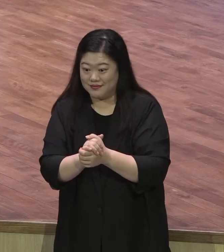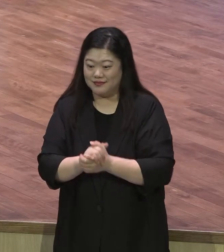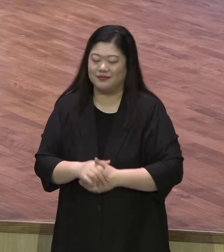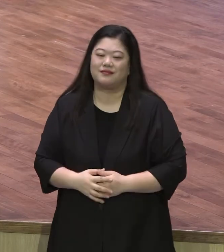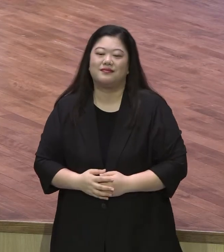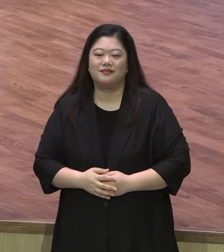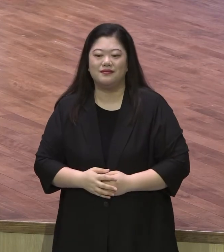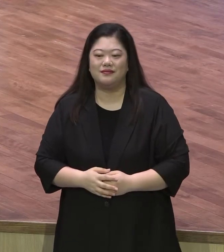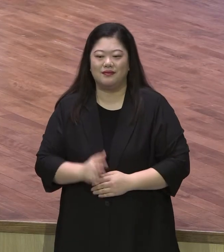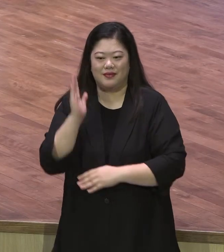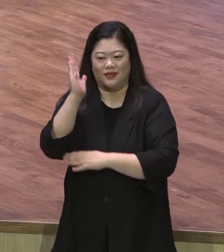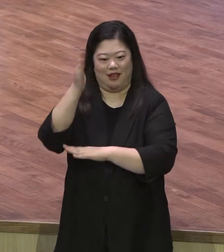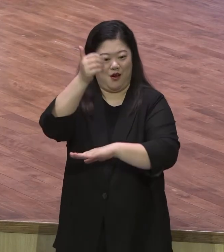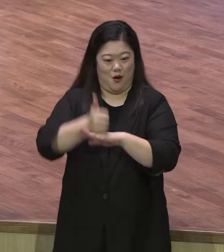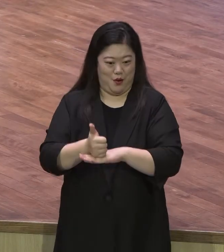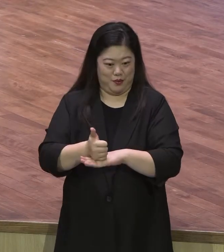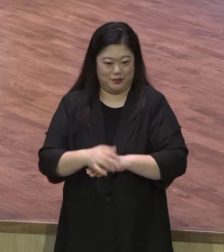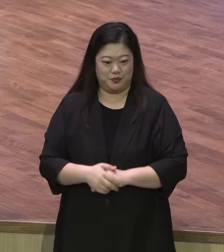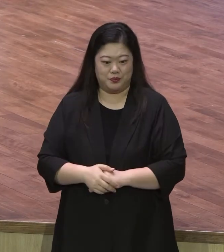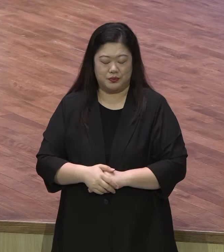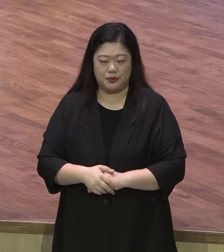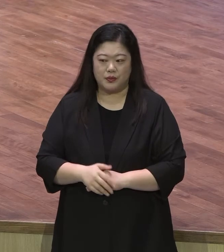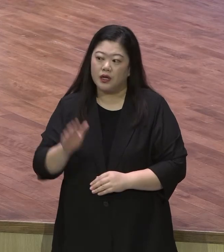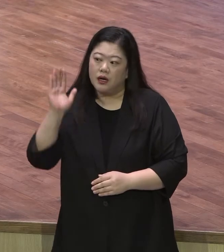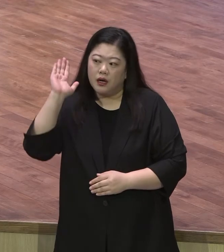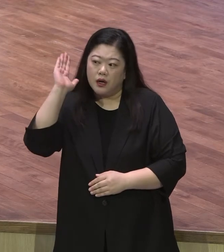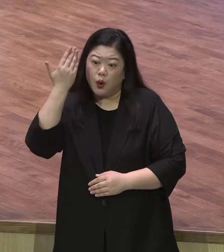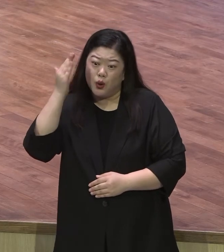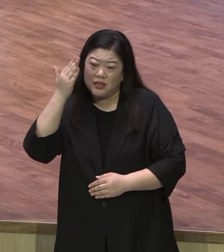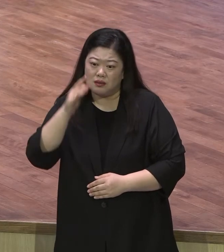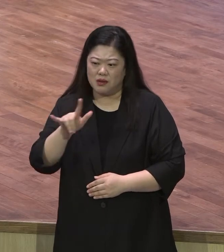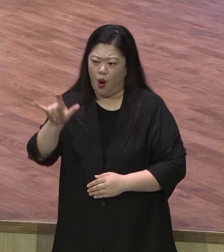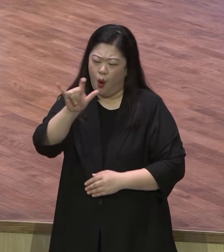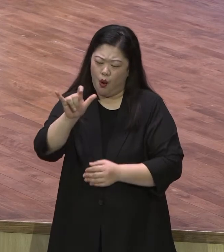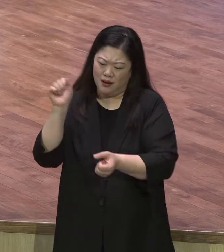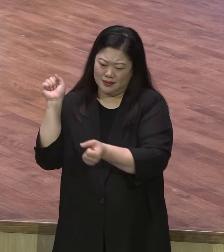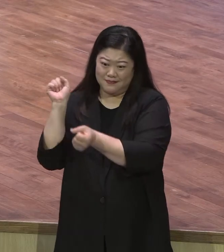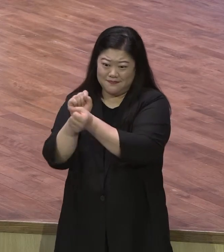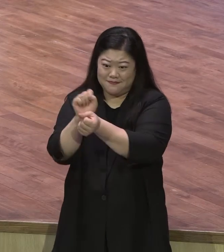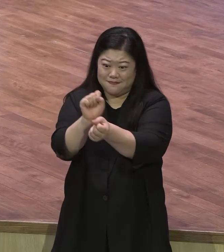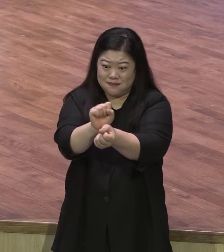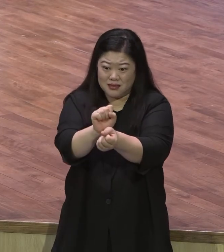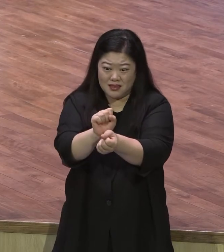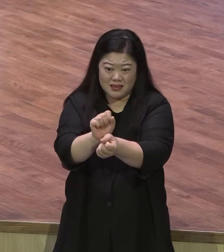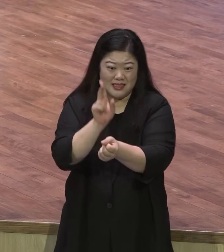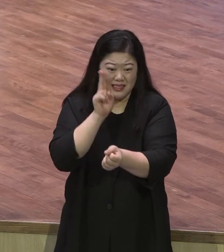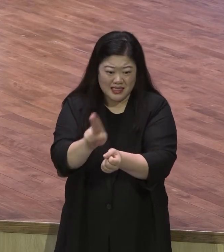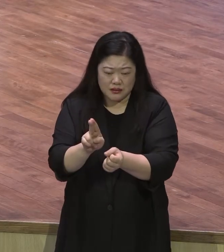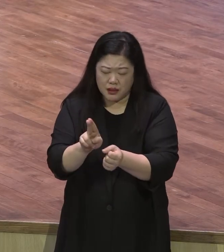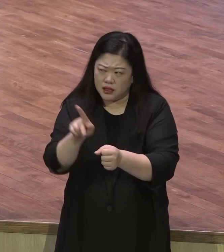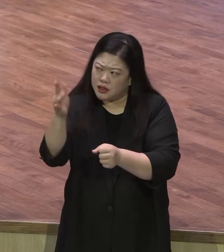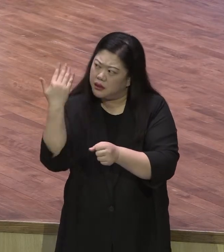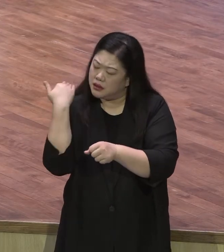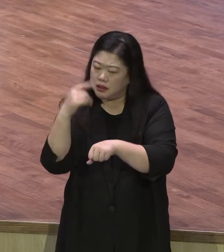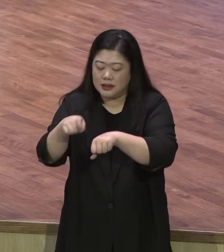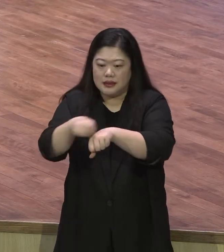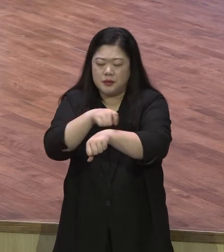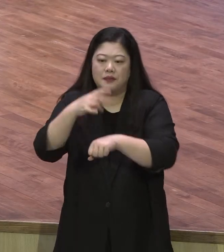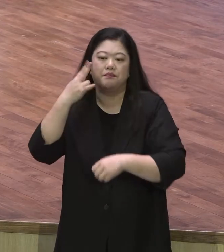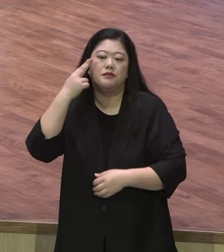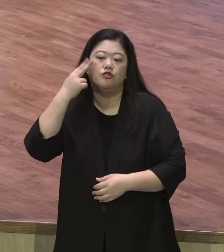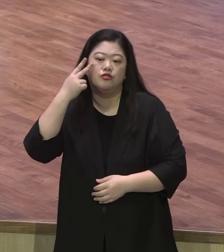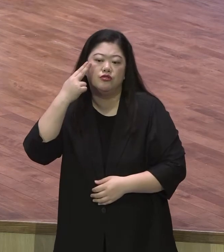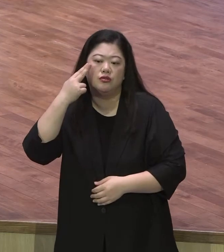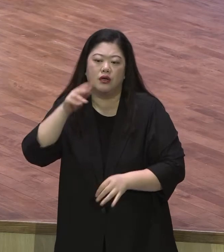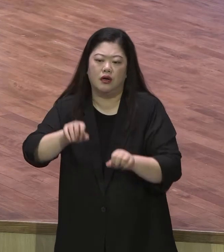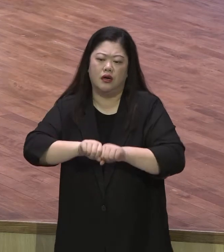결론입니다 지금 미국에서 코로나19가 급속도로 엄청나게